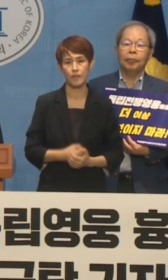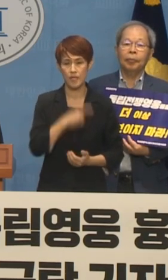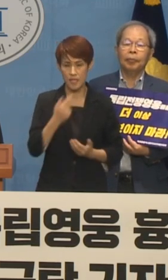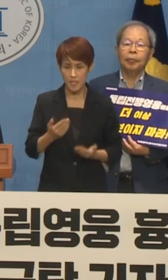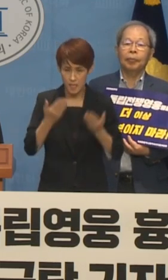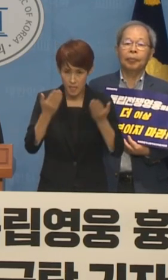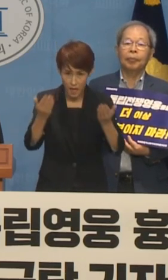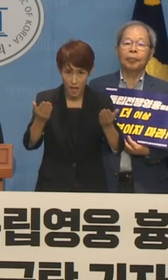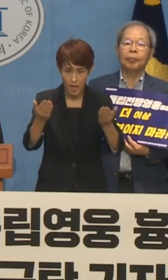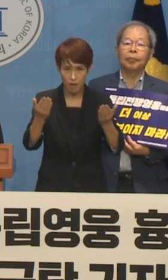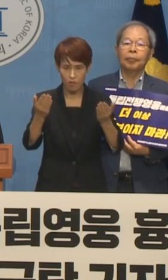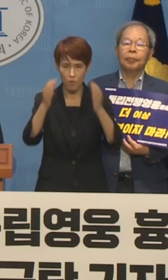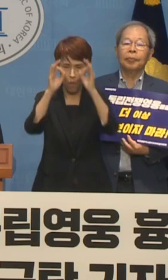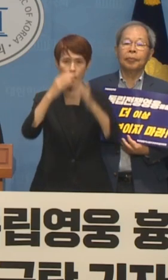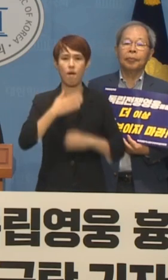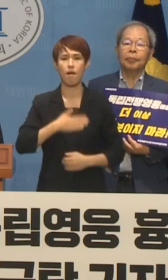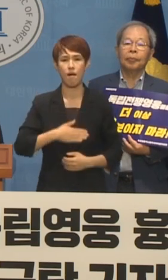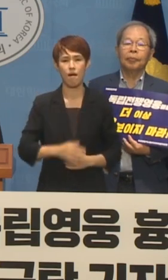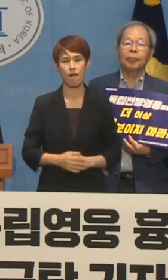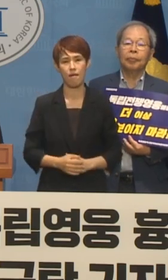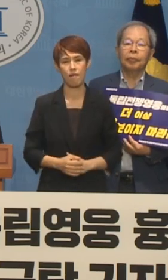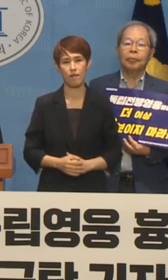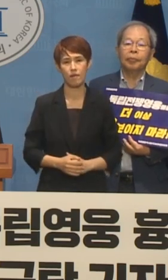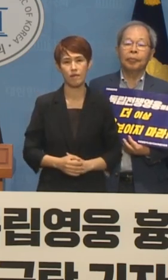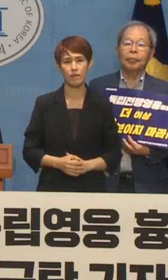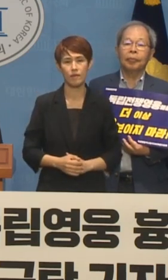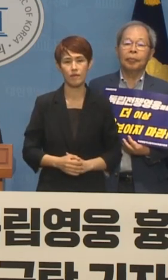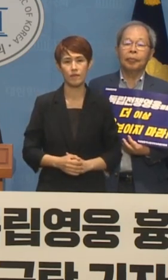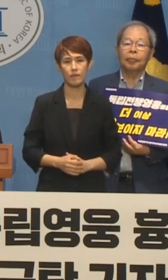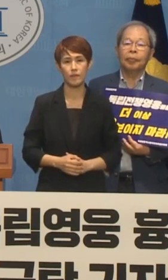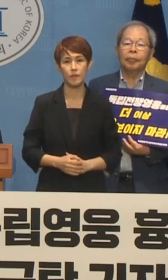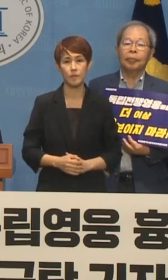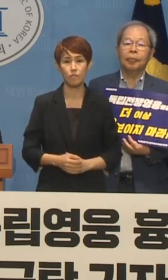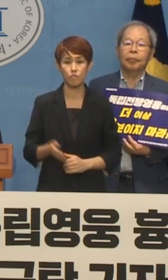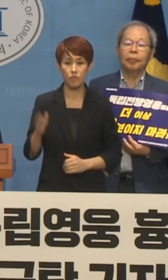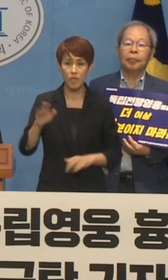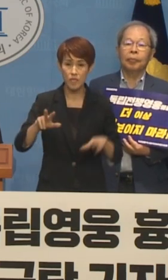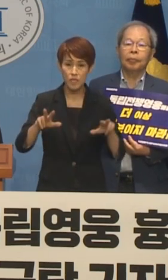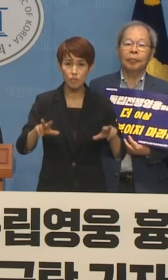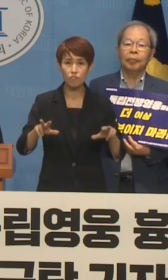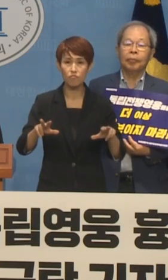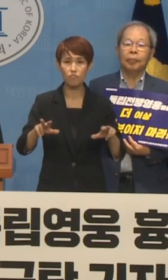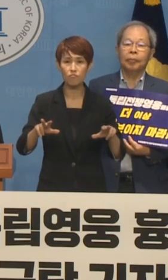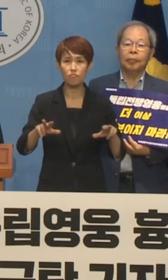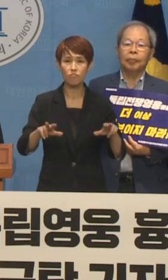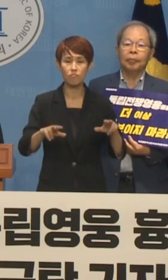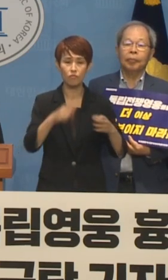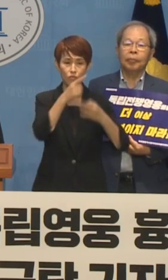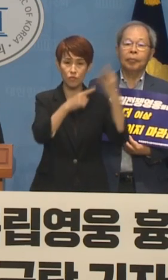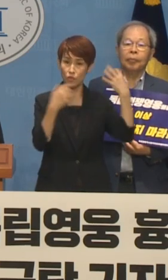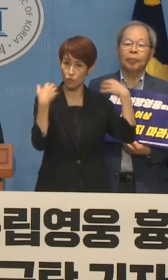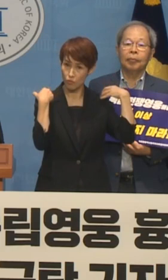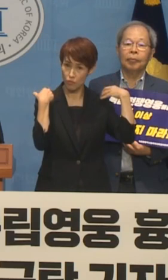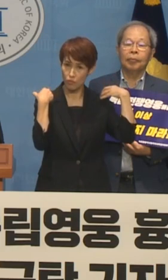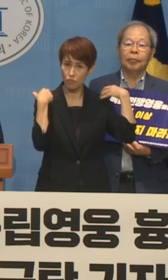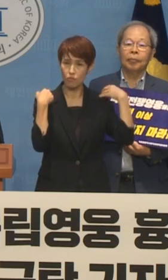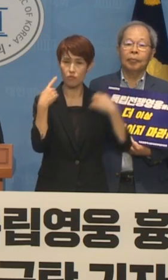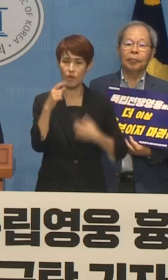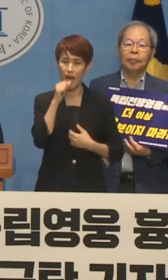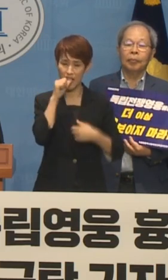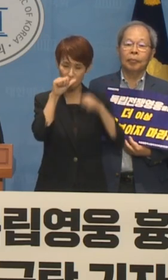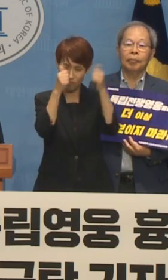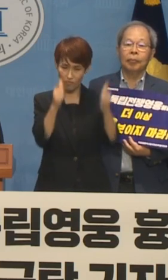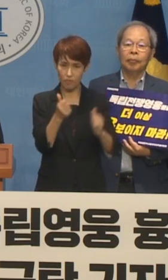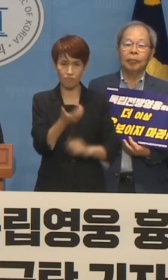있고 이렇게 지금 그것을 기대하면서 살고 있습니다. 근데 지금 절거 및 이전에 대해서 자꾸 이렇게